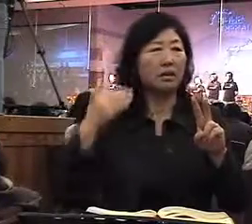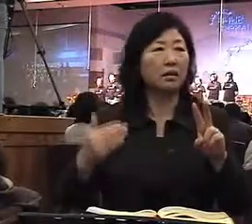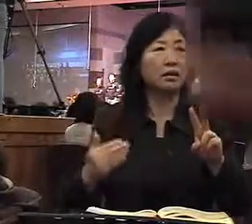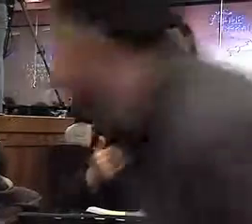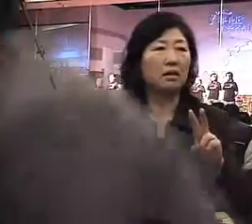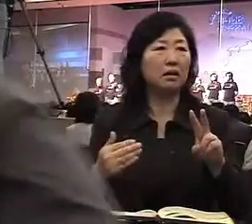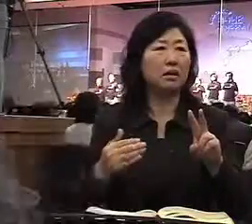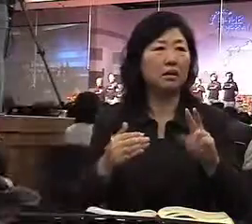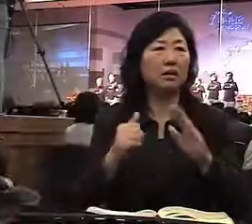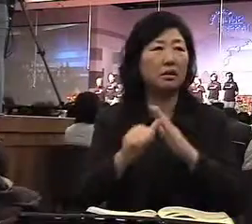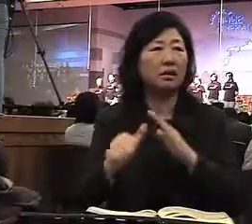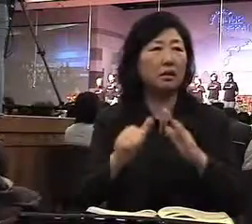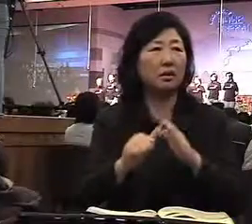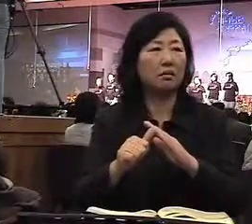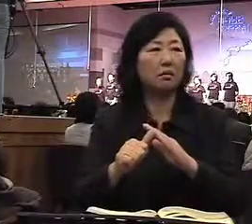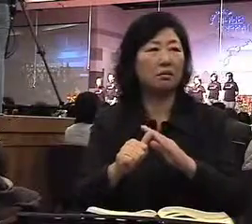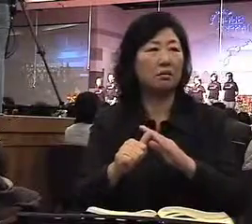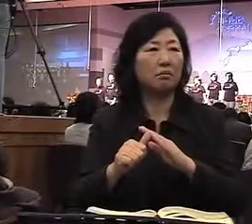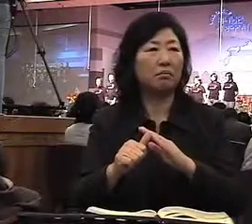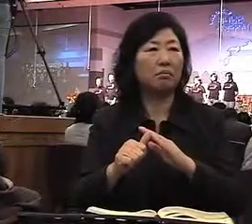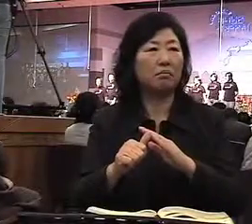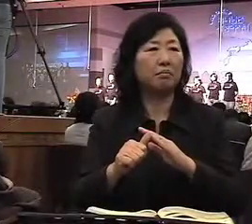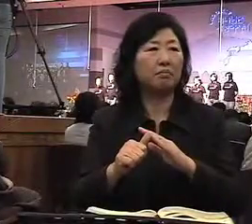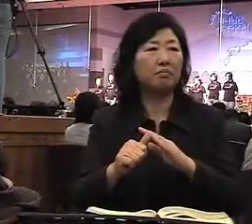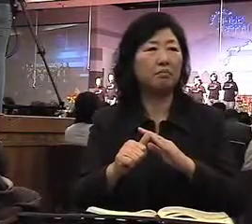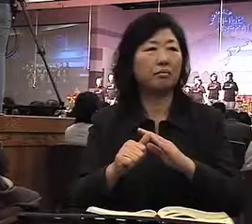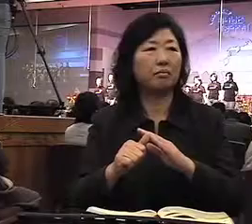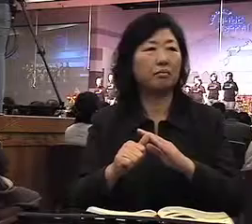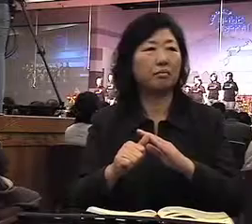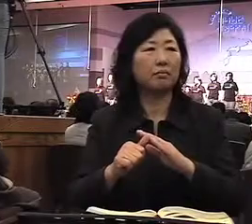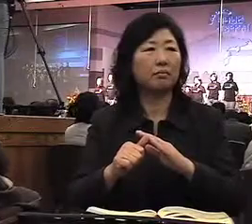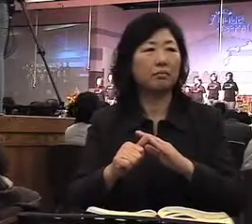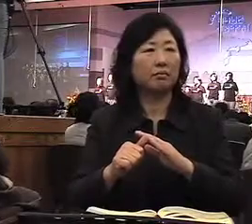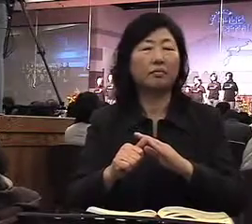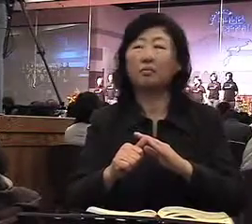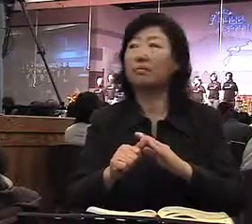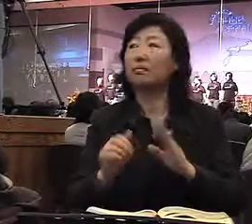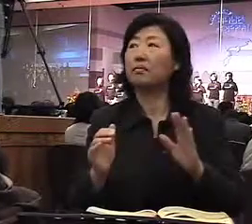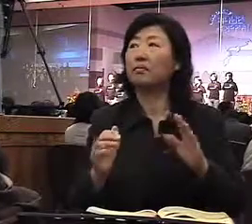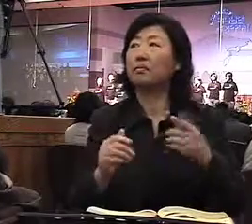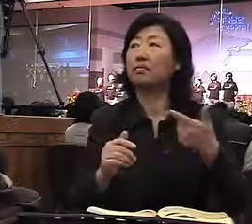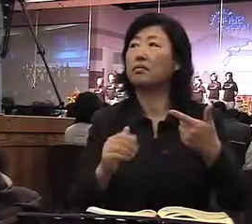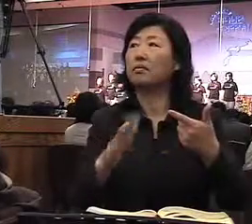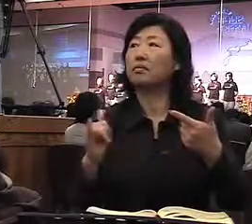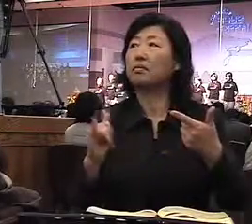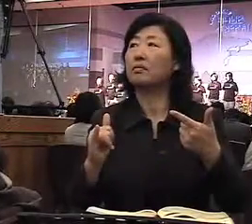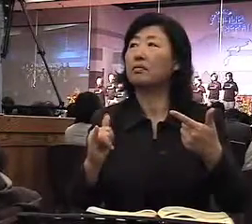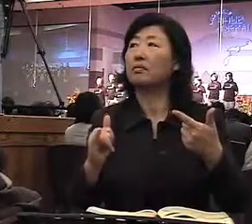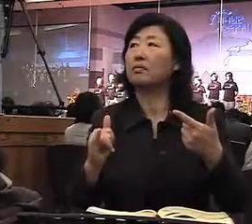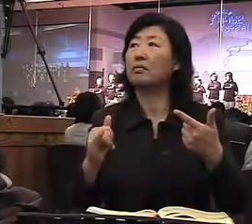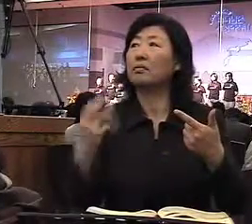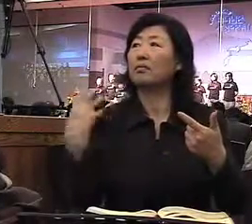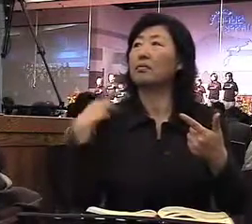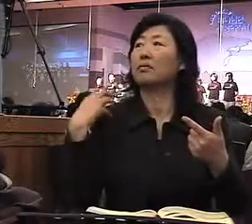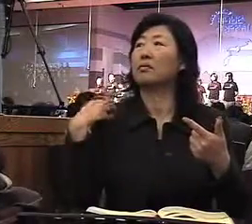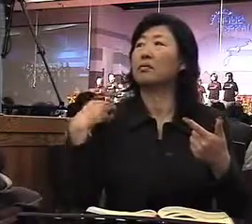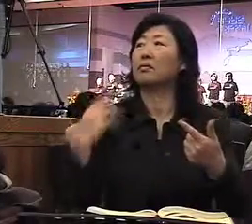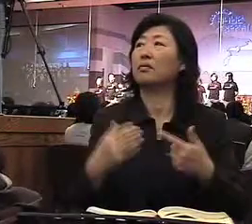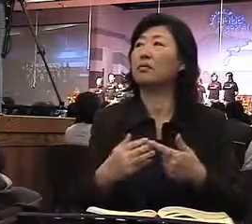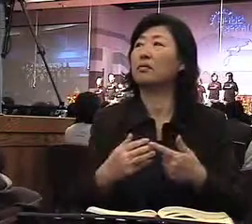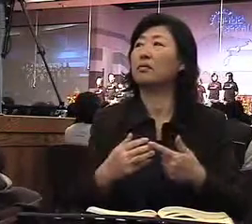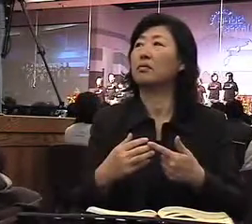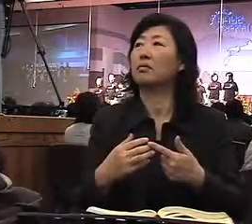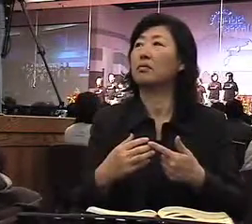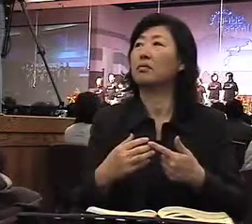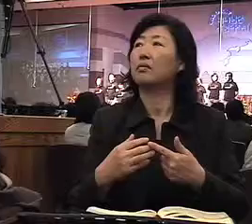그리고 매주 목요일마다 여기 나와 있는 우리 일본인 학생들 중에 6명이 우리 지휘자가 되는 우리 크니